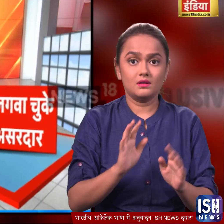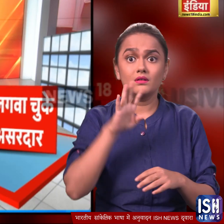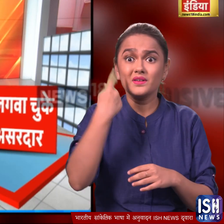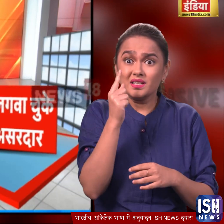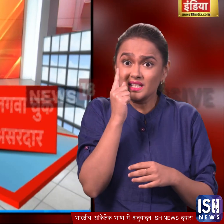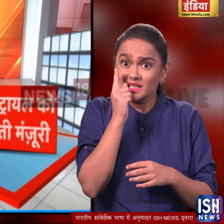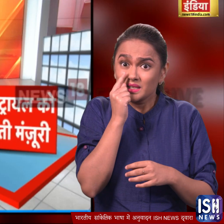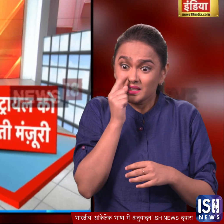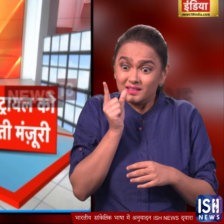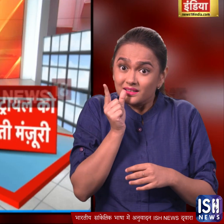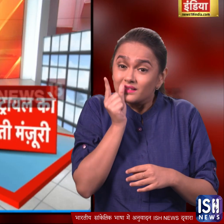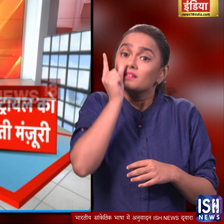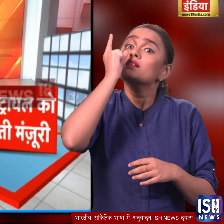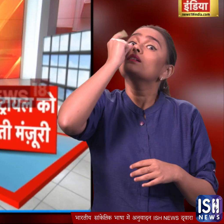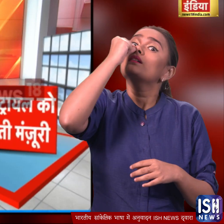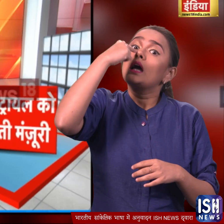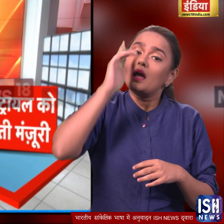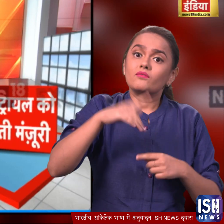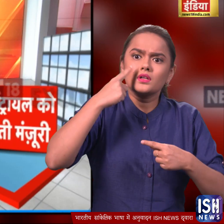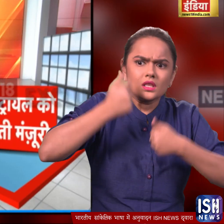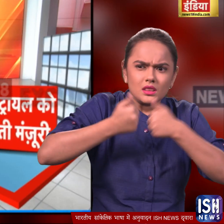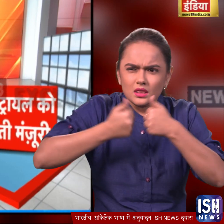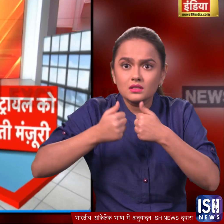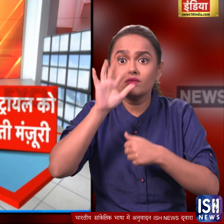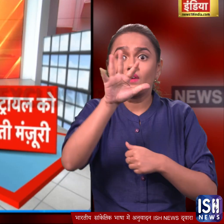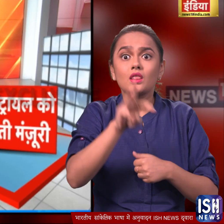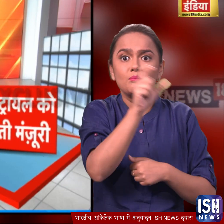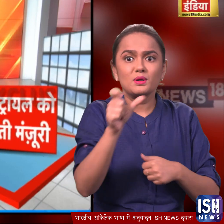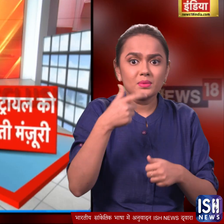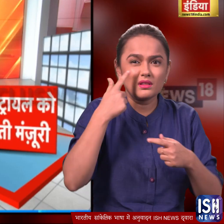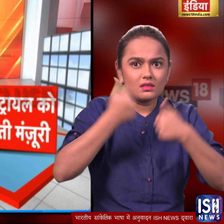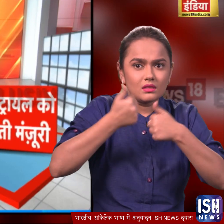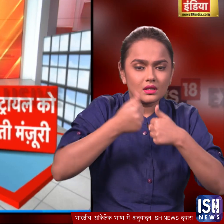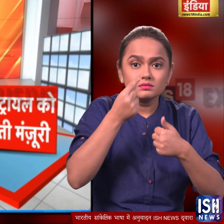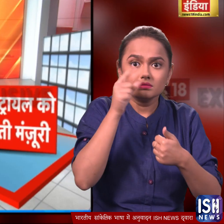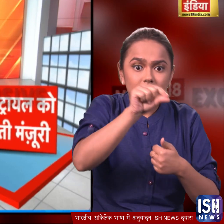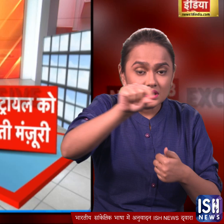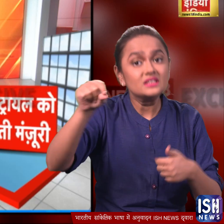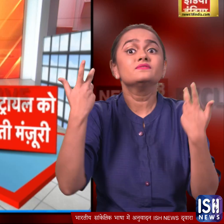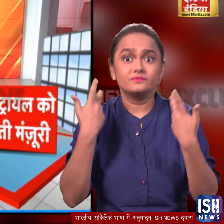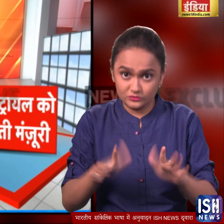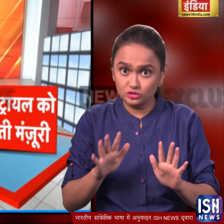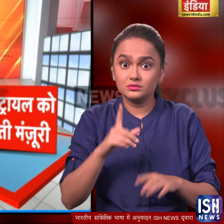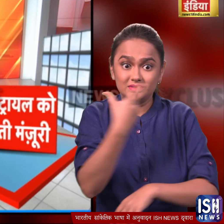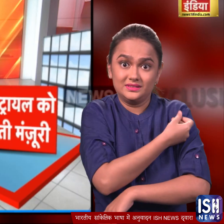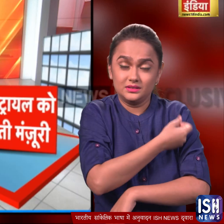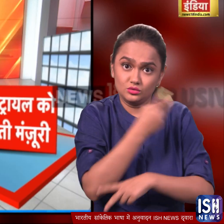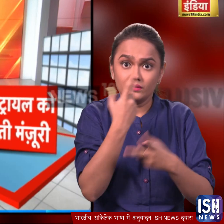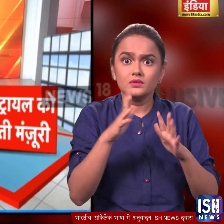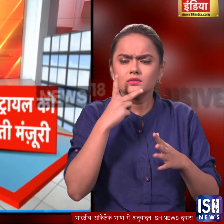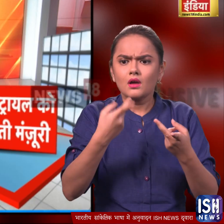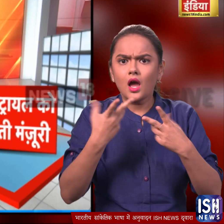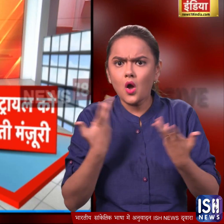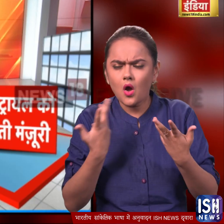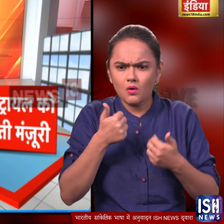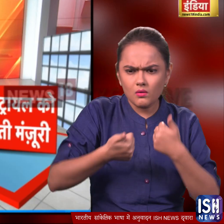नाक से दी जाने वाली इस वैक्सीन का क्लिनिकल ट्रायल 5000 लोगों पर किया जाएगा, जिन्हें वैक्सीन लगाने के बाद उन पर उनका